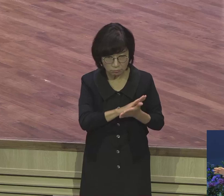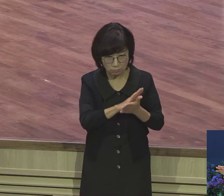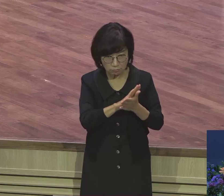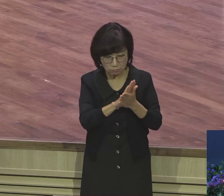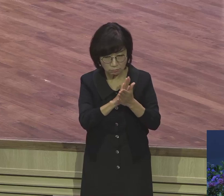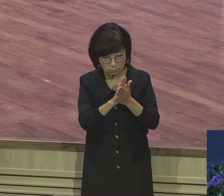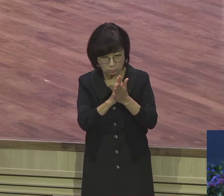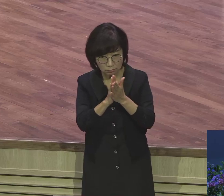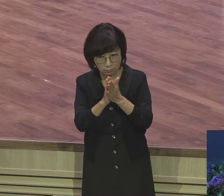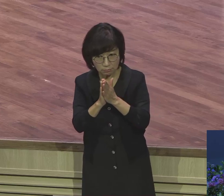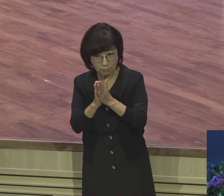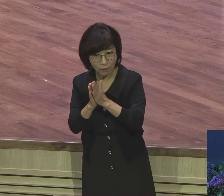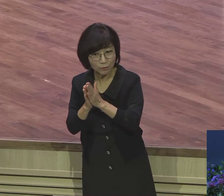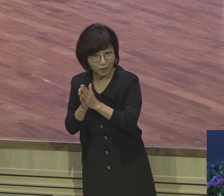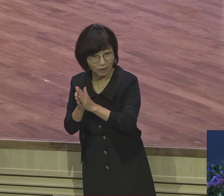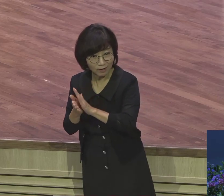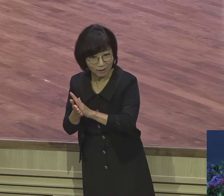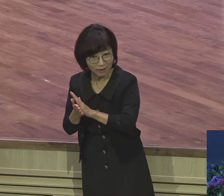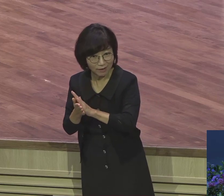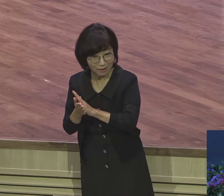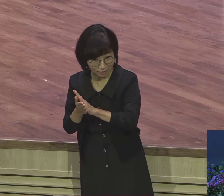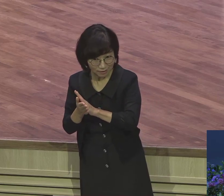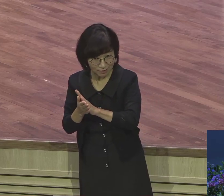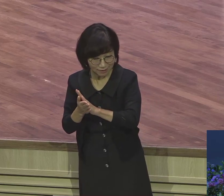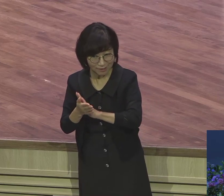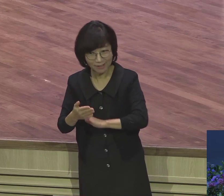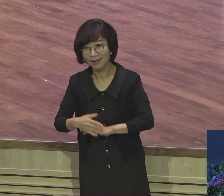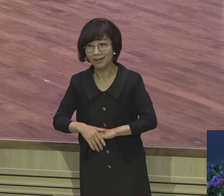변화가 변화가 왔다는 거예요. 축복을 해주었더니